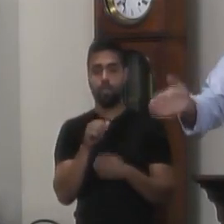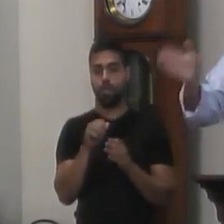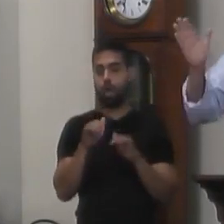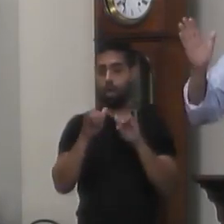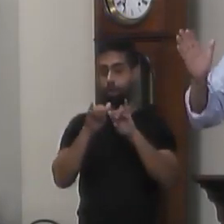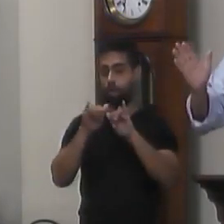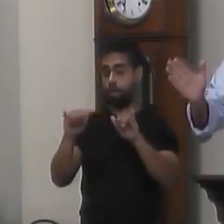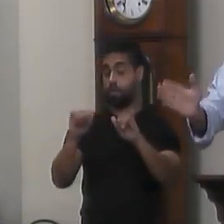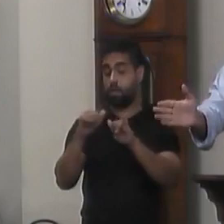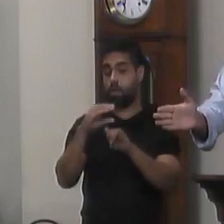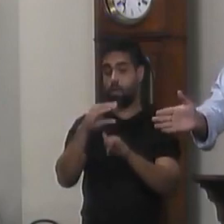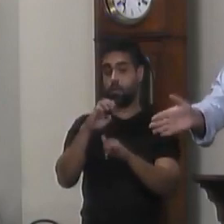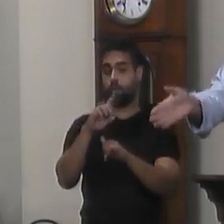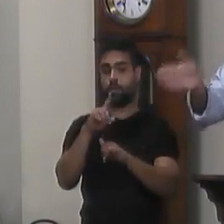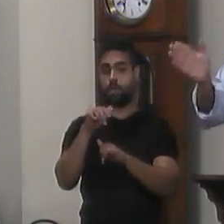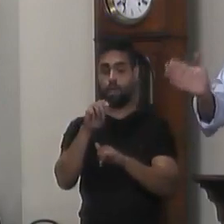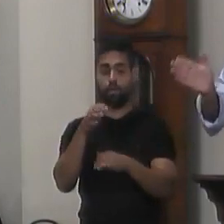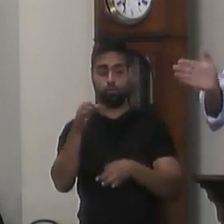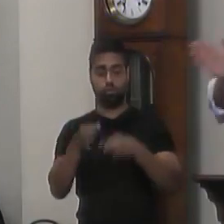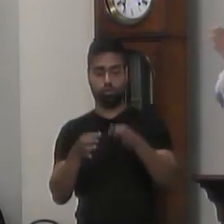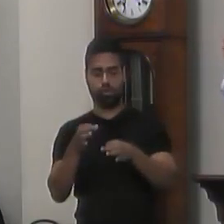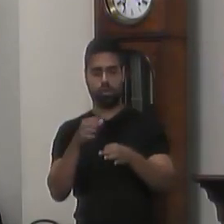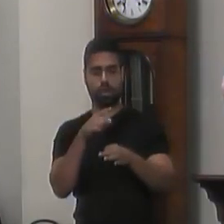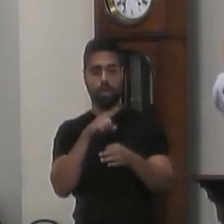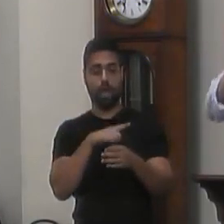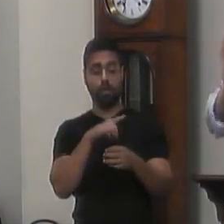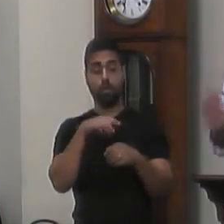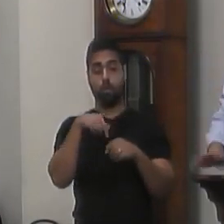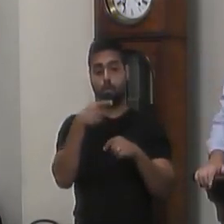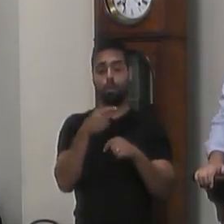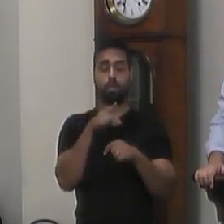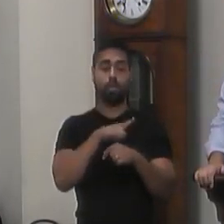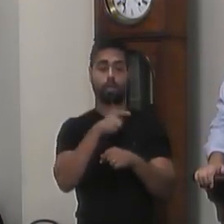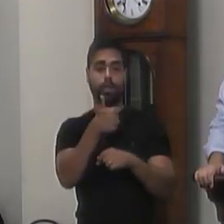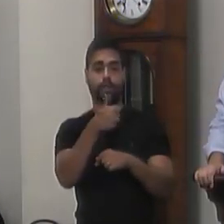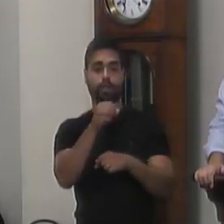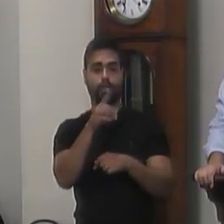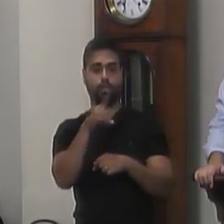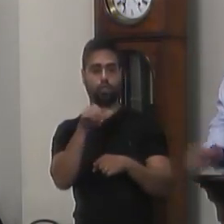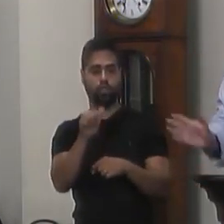comunicada, notificada judicialmente, e em 10 dias o prazo de